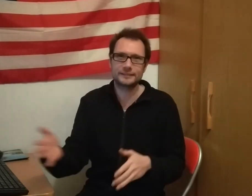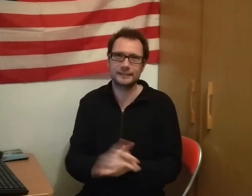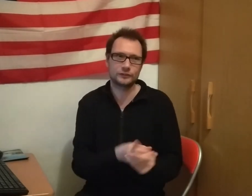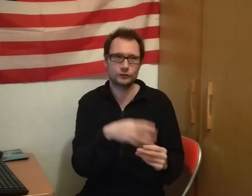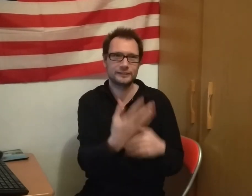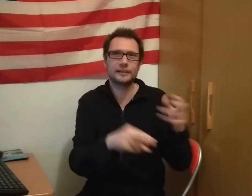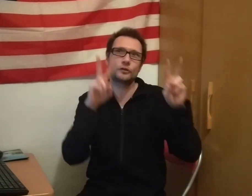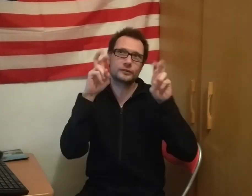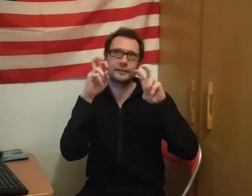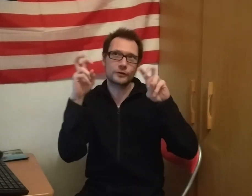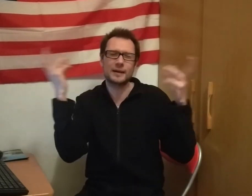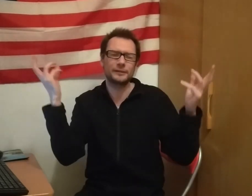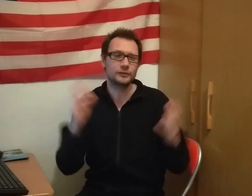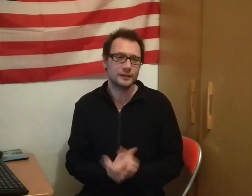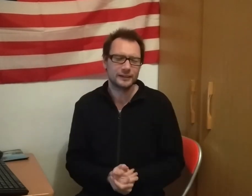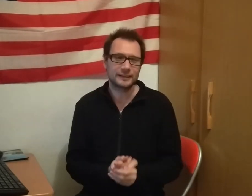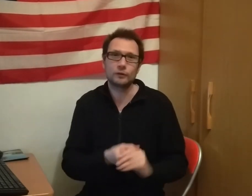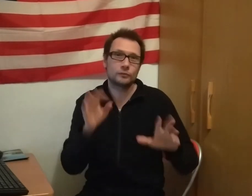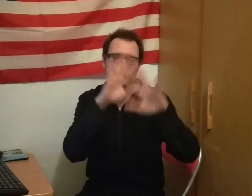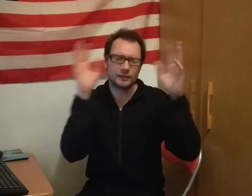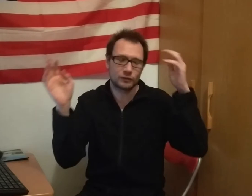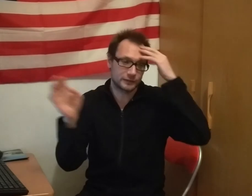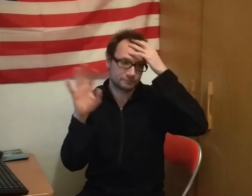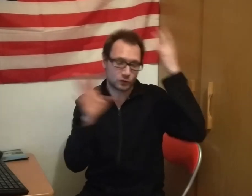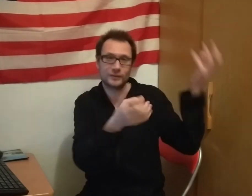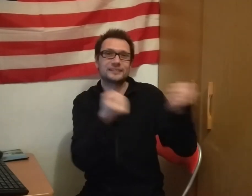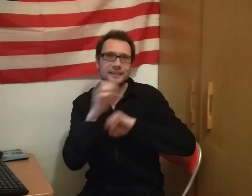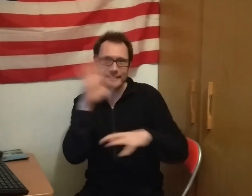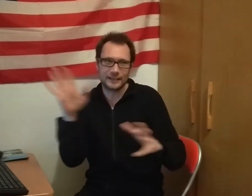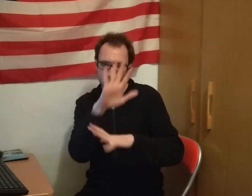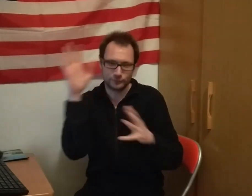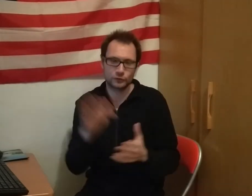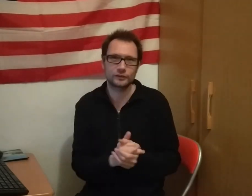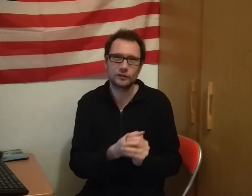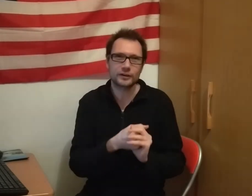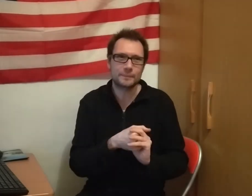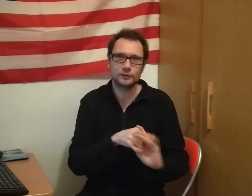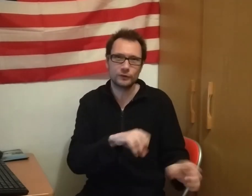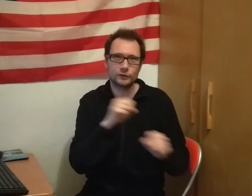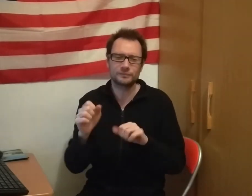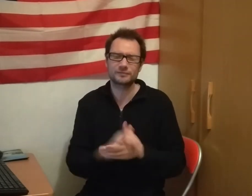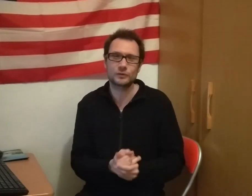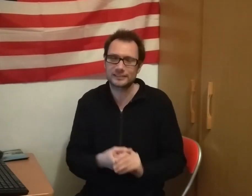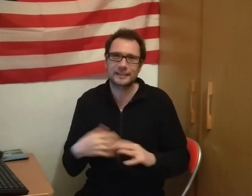PTC, y eso es dinero rápido. Que luego, bueno, que luego cuesta sacar dinero, mucho dinero rápido, y luego cuesta sacar